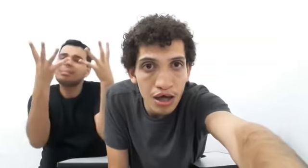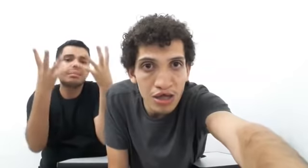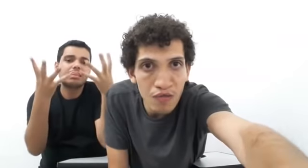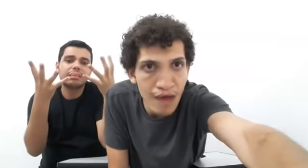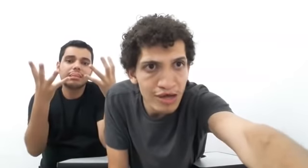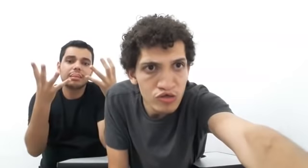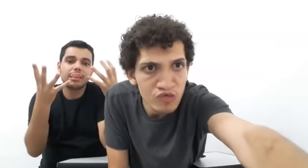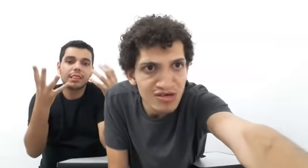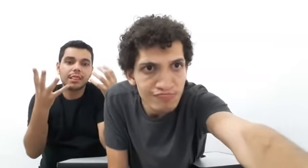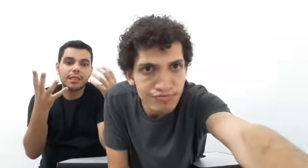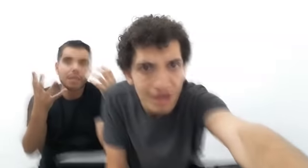sobre.